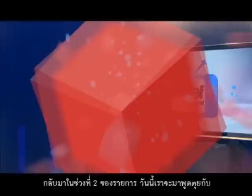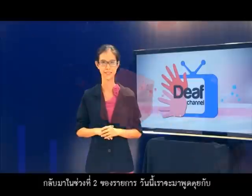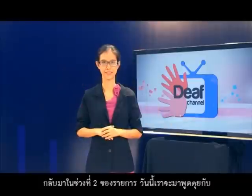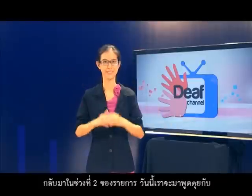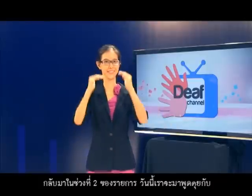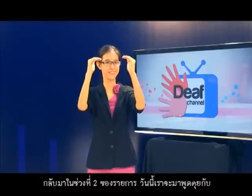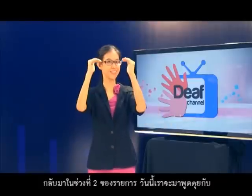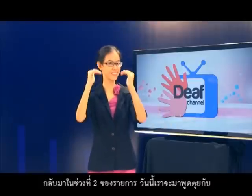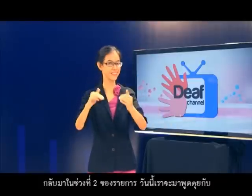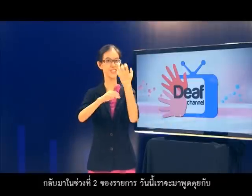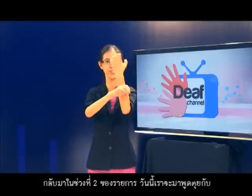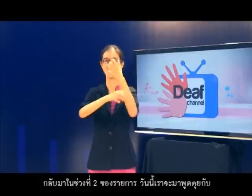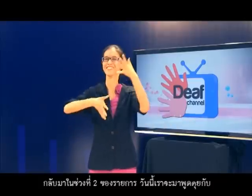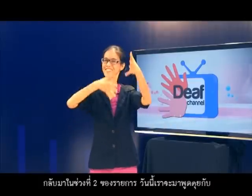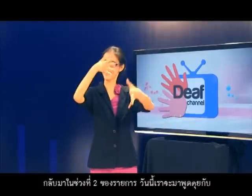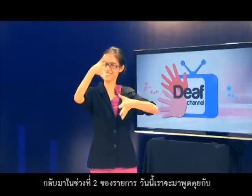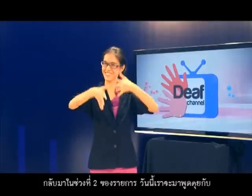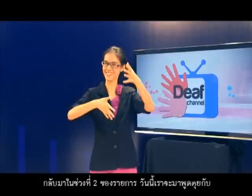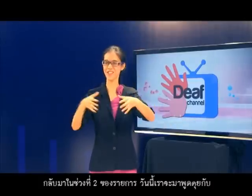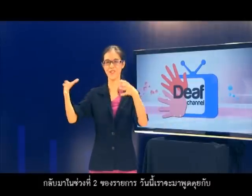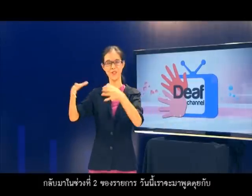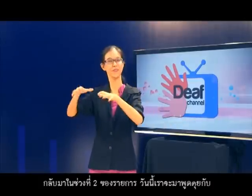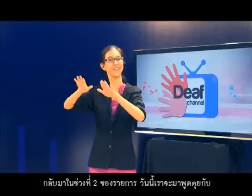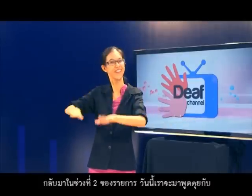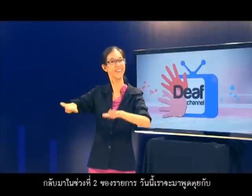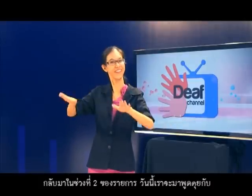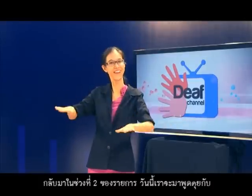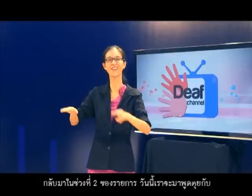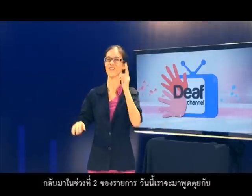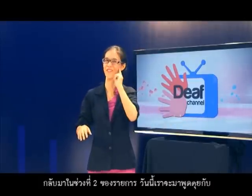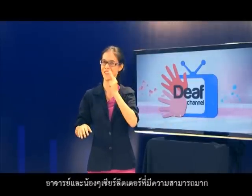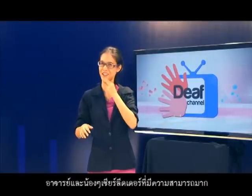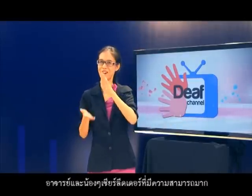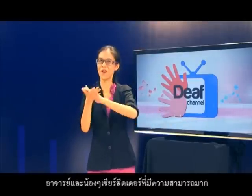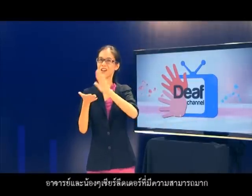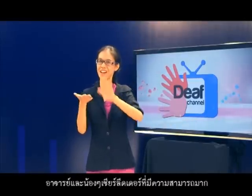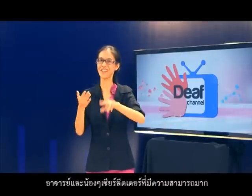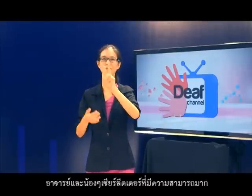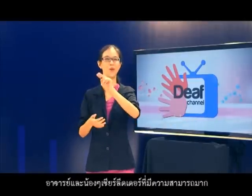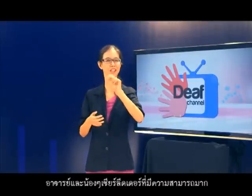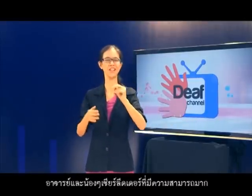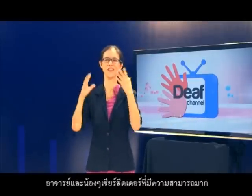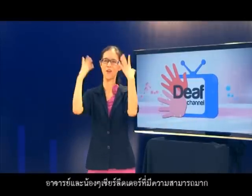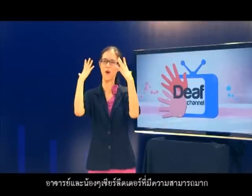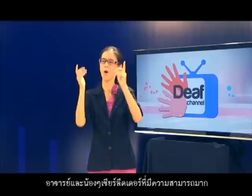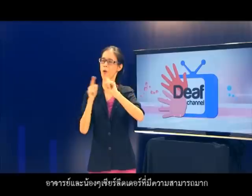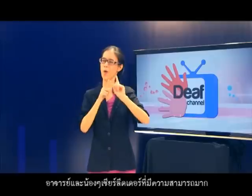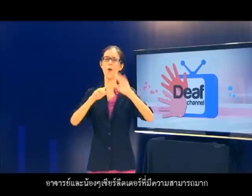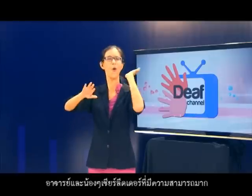กลับมาในช่วงที่2ของรายการนะคะวันนี้เราจะมาพูดคุยกับอาจารย์และน้องๆเชียร์ลีดเดอร์ที่มีความสาม